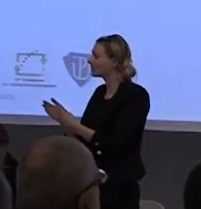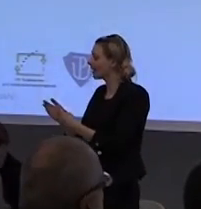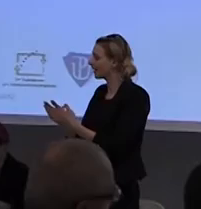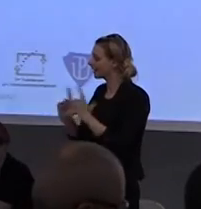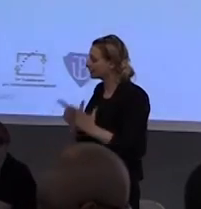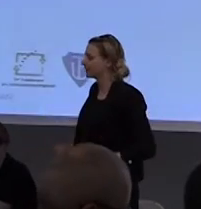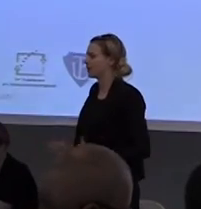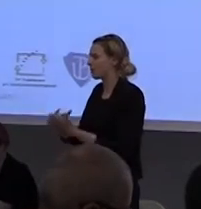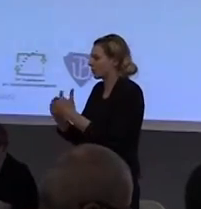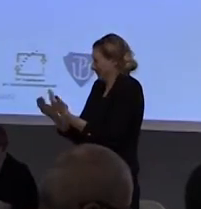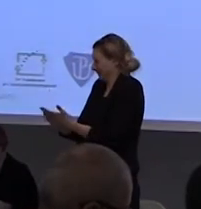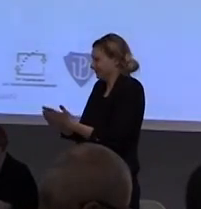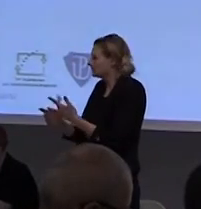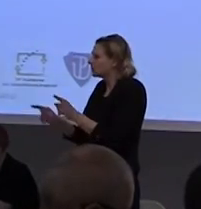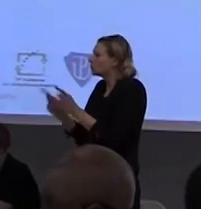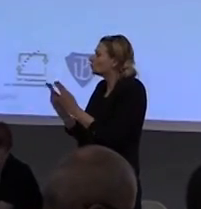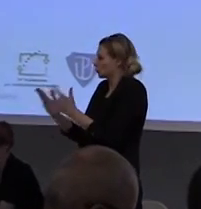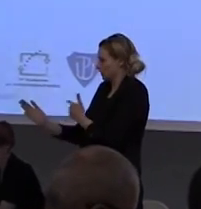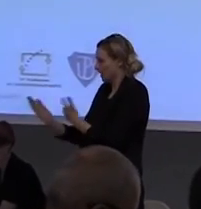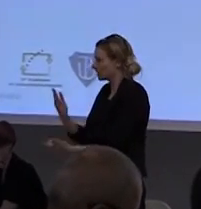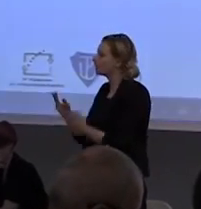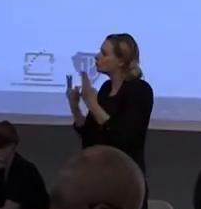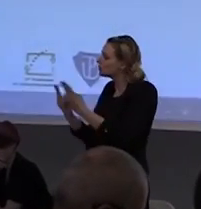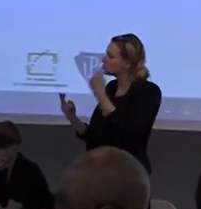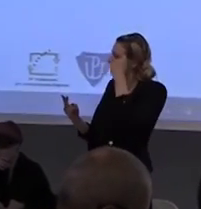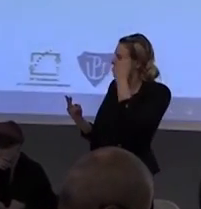se s nimi zacházelo s respektem a hlavně s ochotou pomoci.